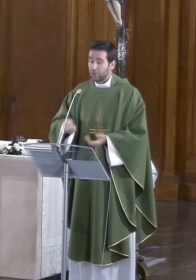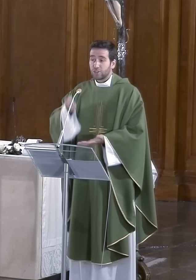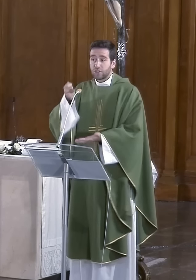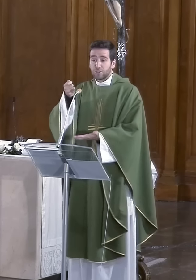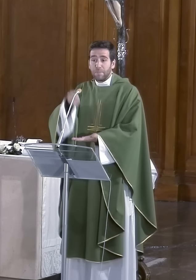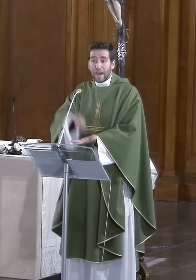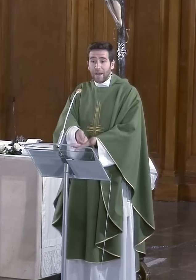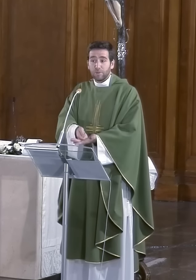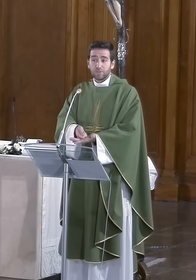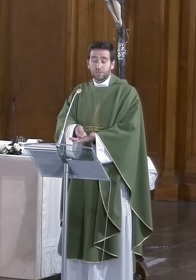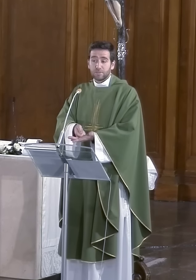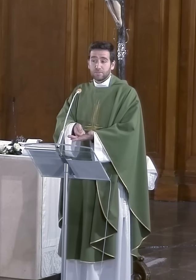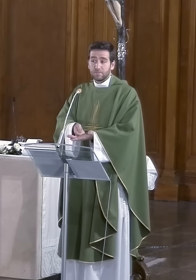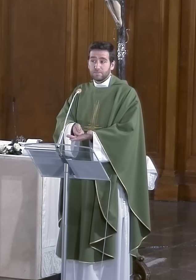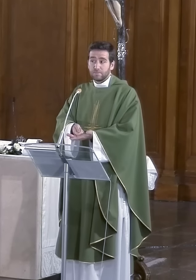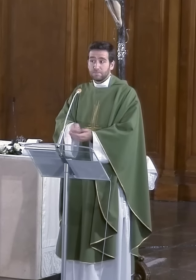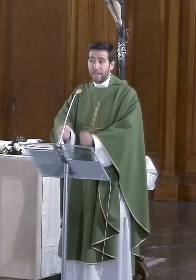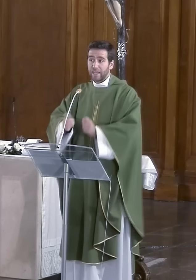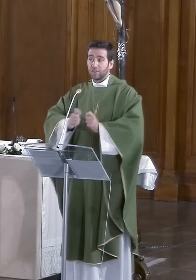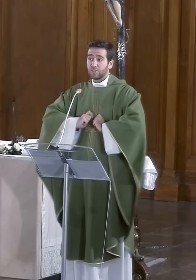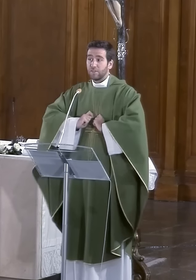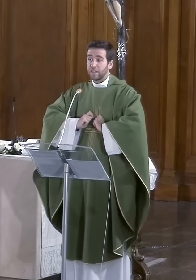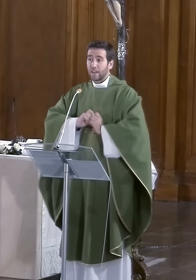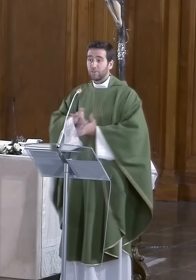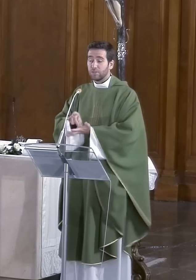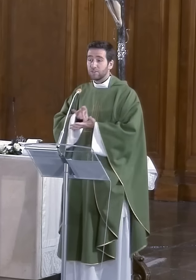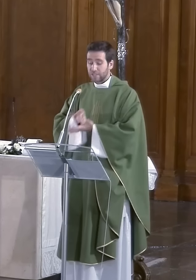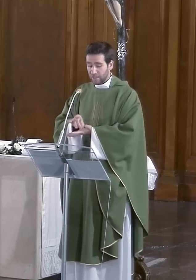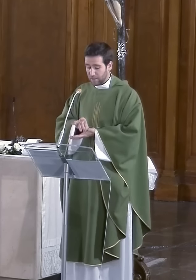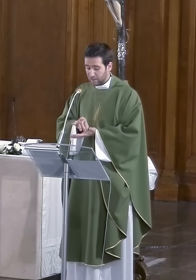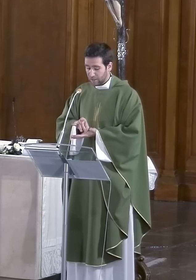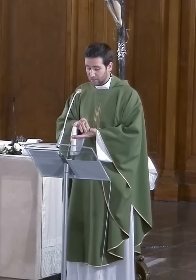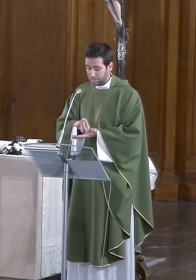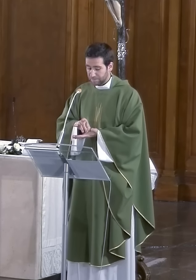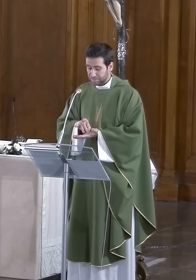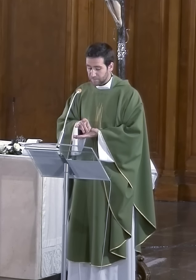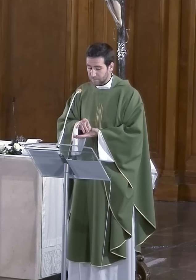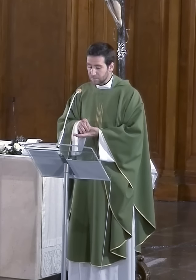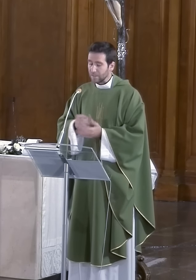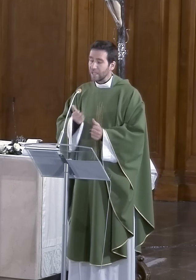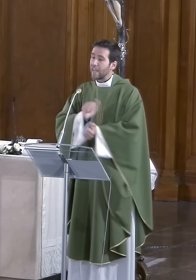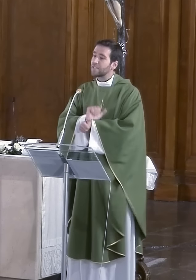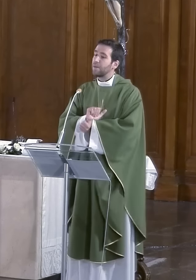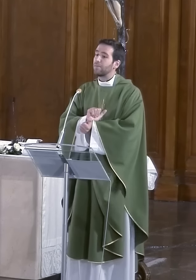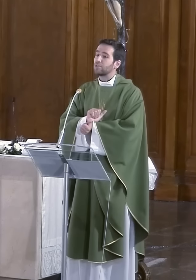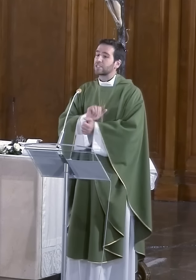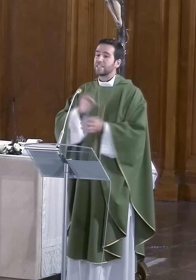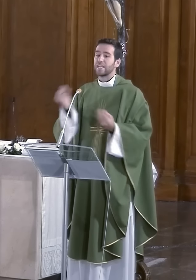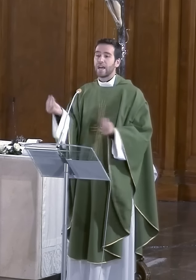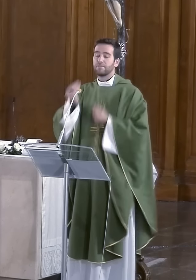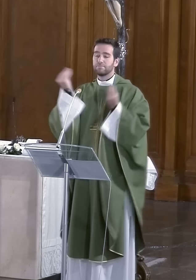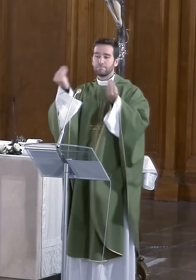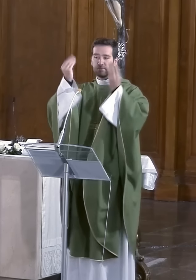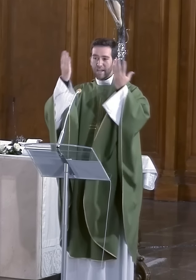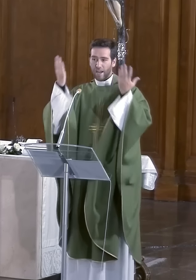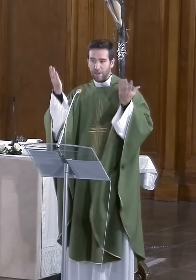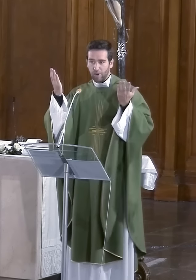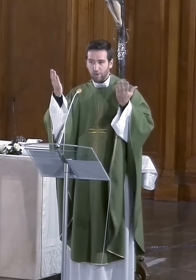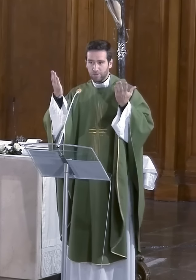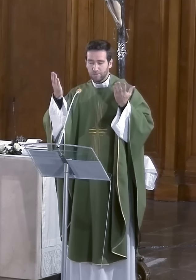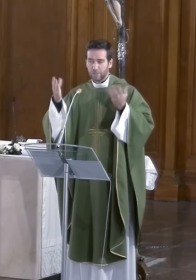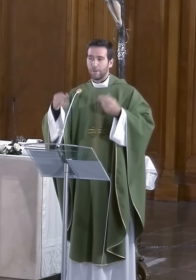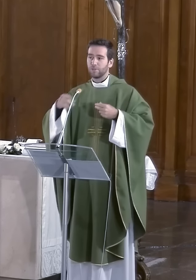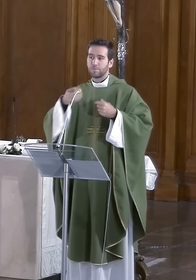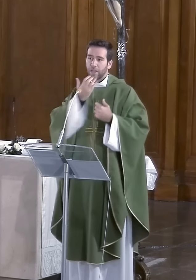Cuando nosotros pagamos para que nos ofrezcan un servicio, esperamos que sea el